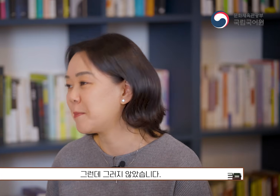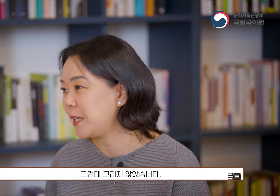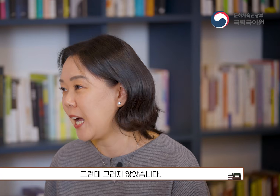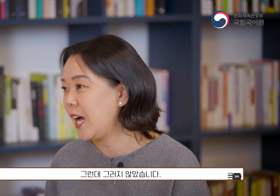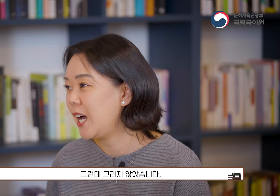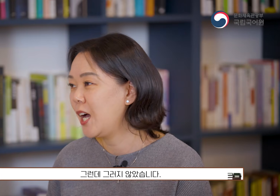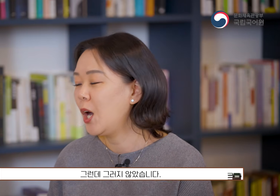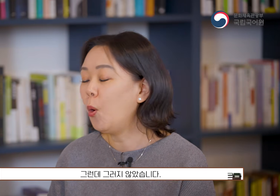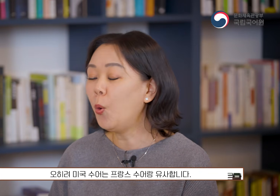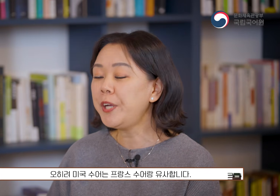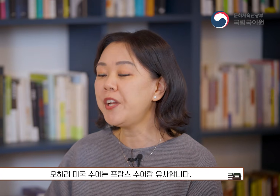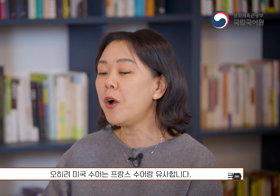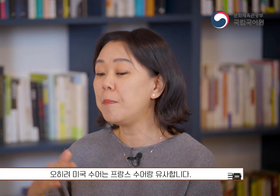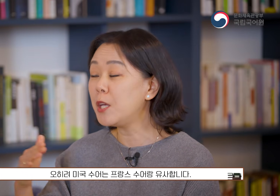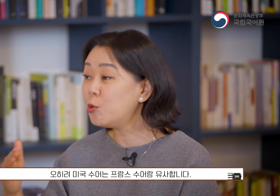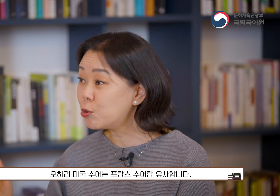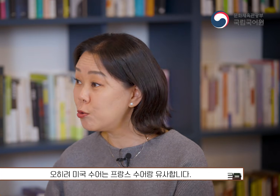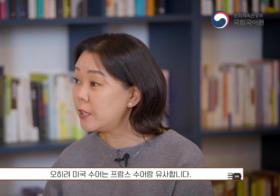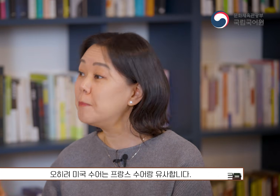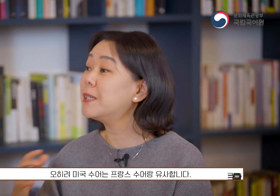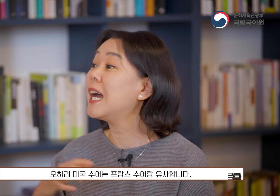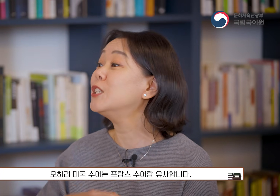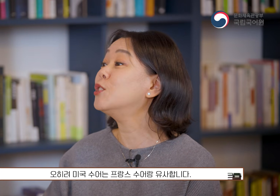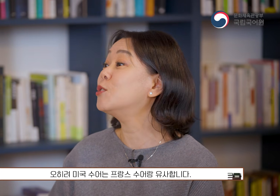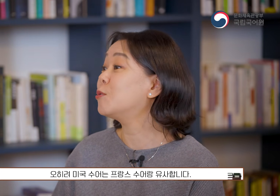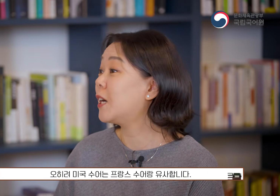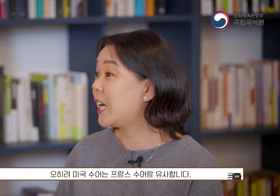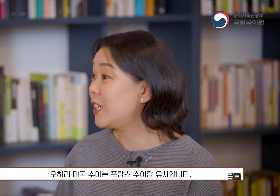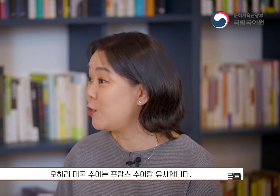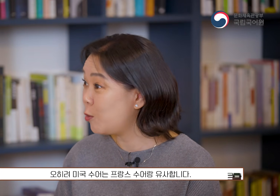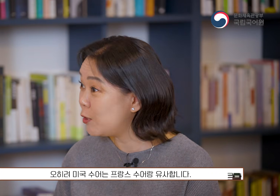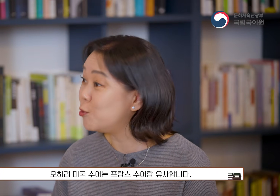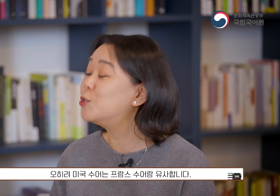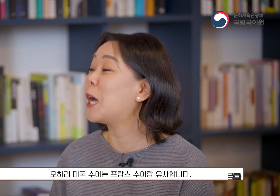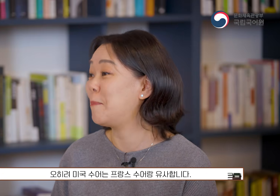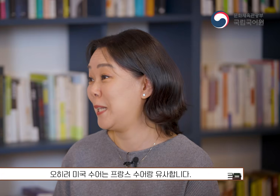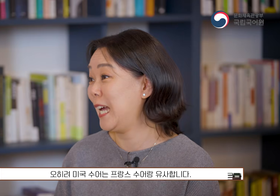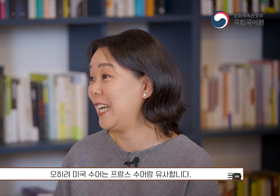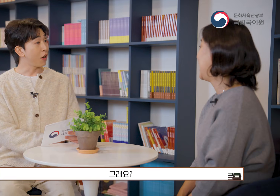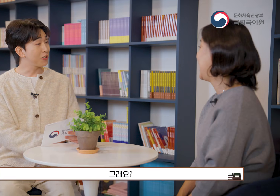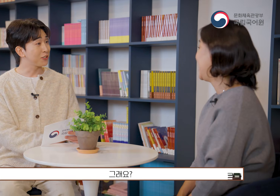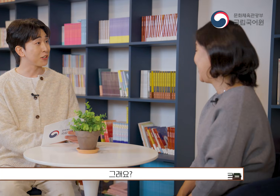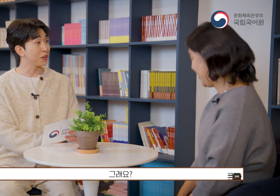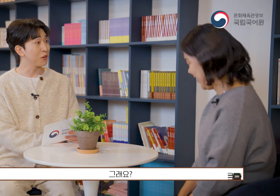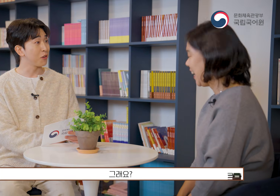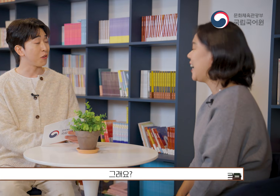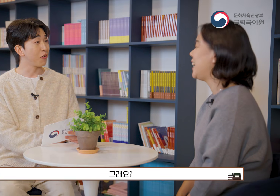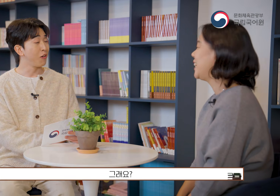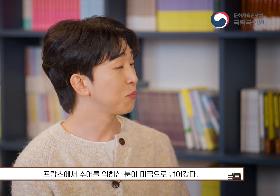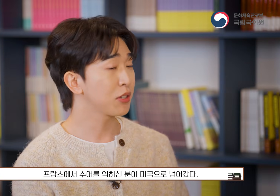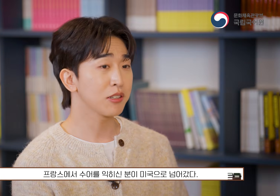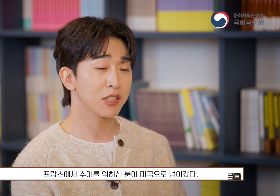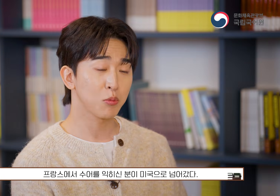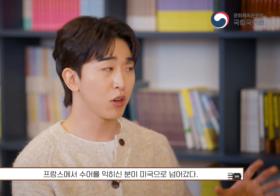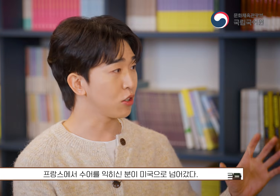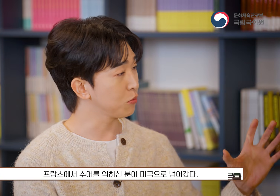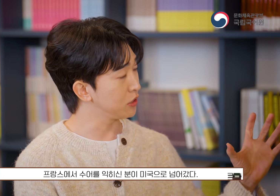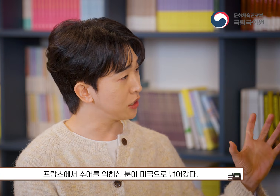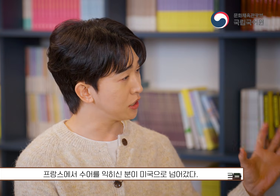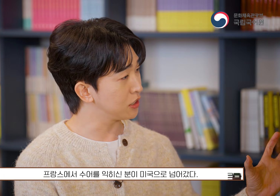않았습니다. 오히려 미국 수어는 프랑스 수어랑 유사합니다. 아, 그래요? 네. 프랑스에서 뭔가 그럼